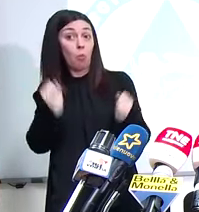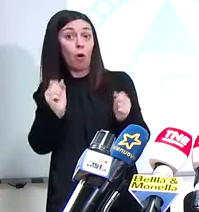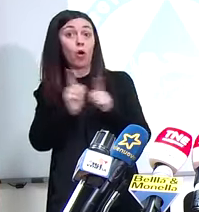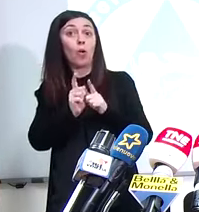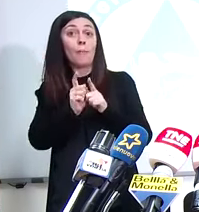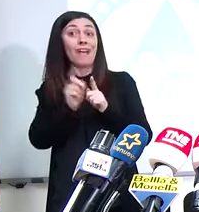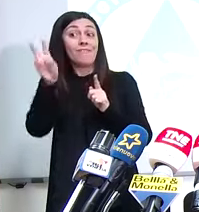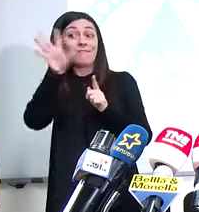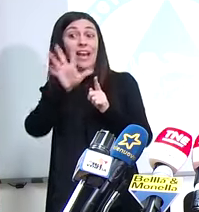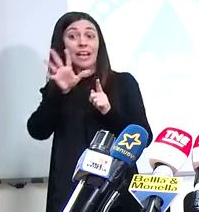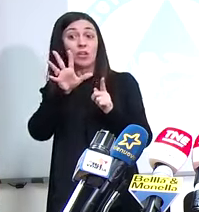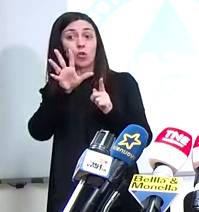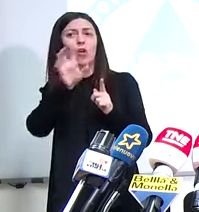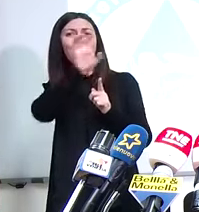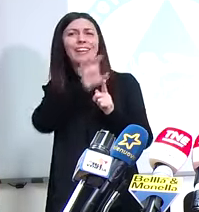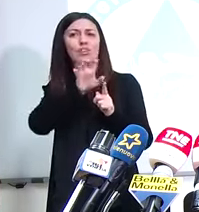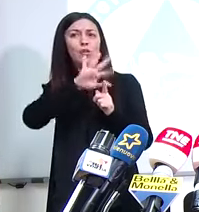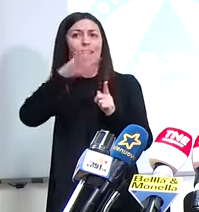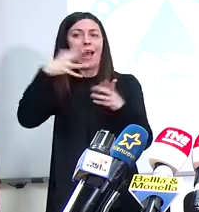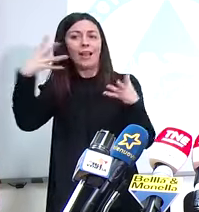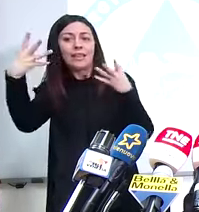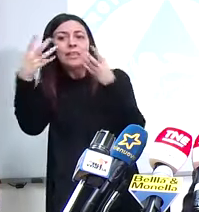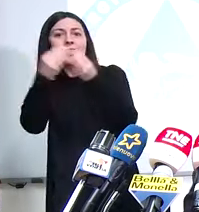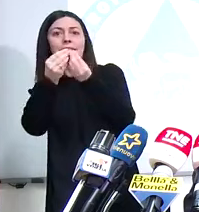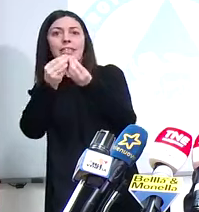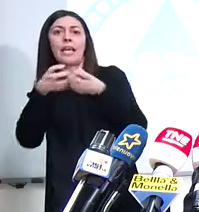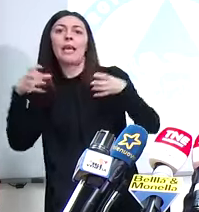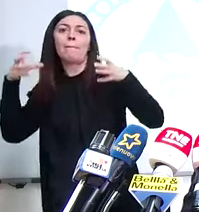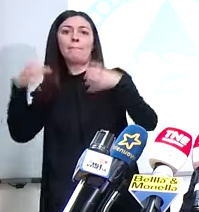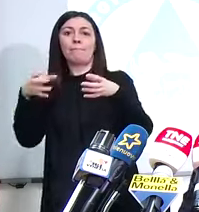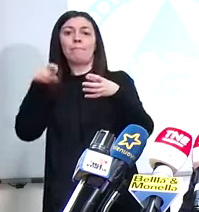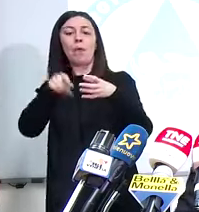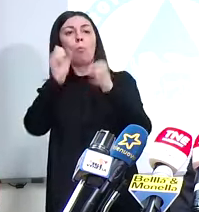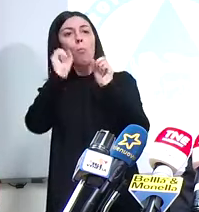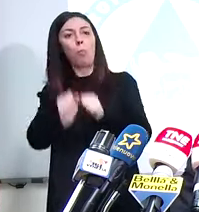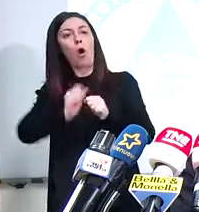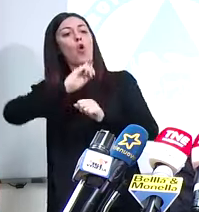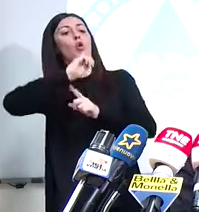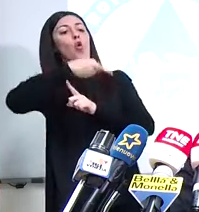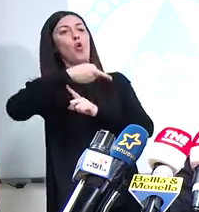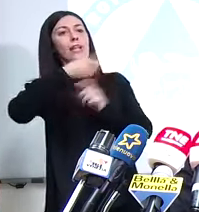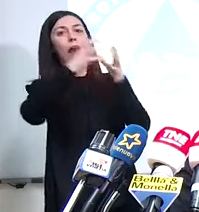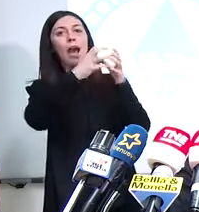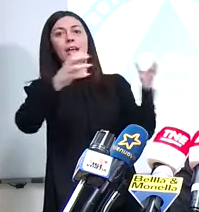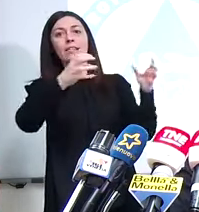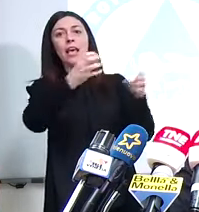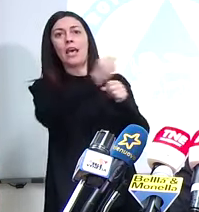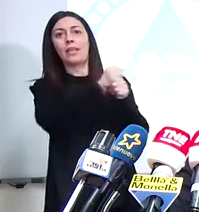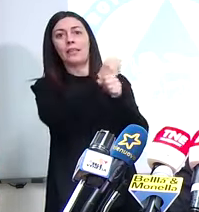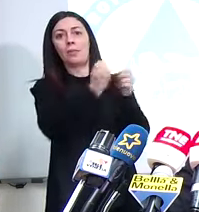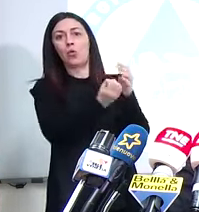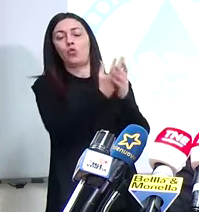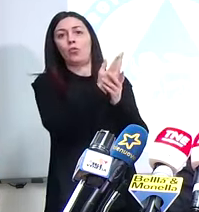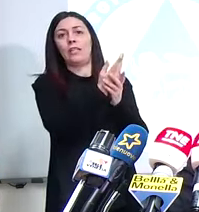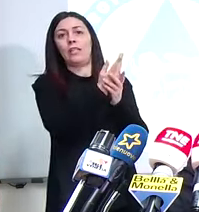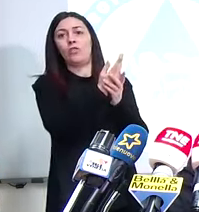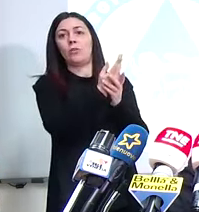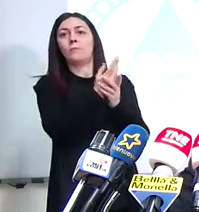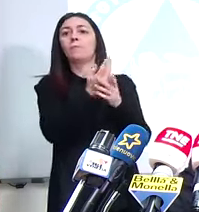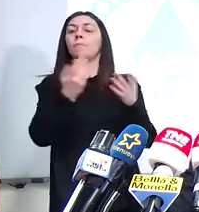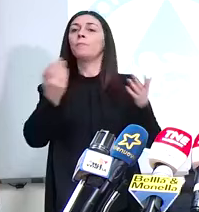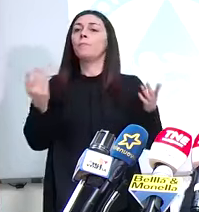fare un ordine diciamo più più corposo e più adeguata alle richieste delle case farmaceutiche e vero evento locuzione ci dicono che alcuni